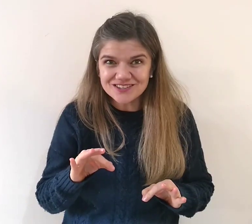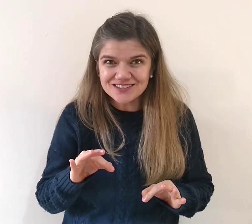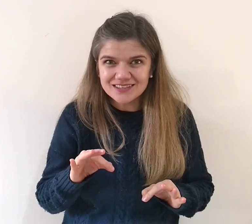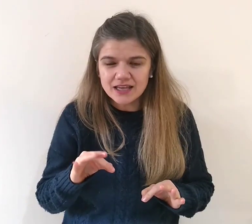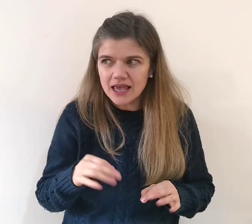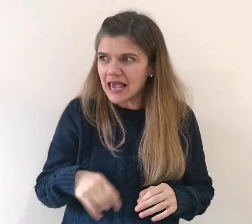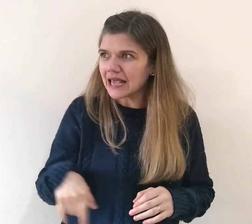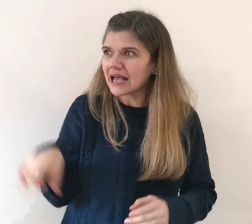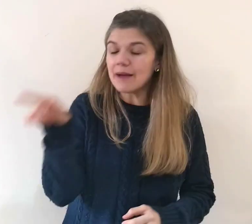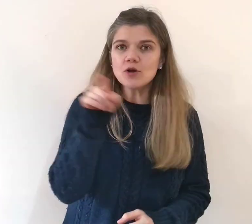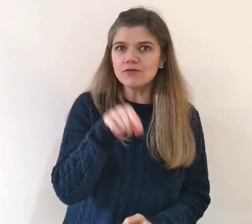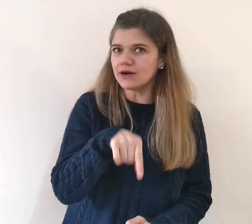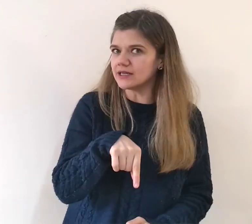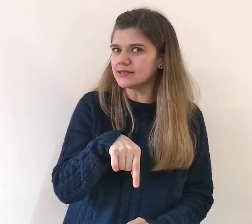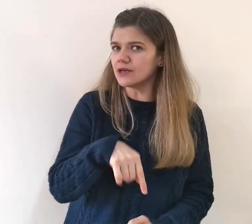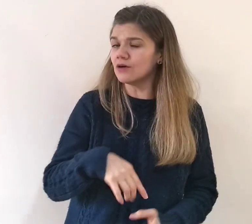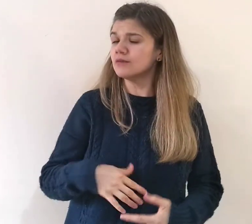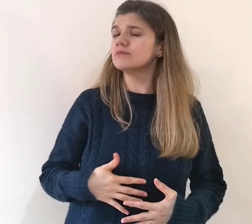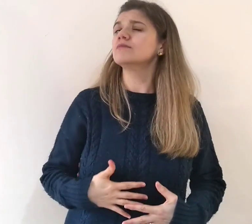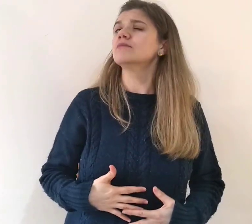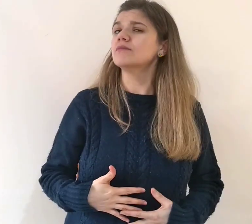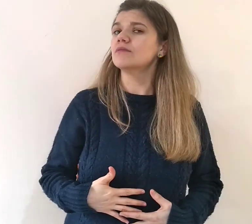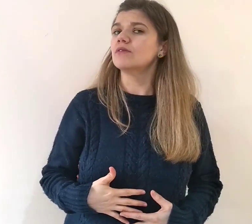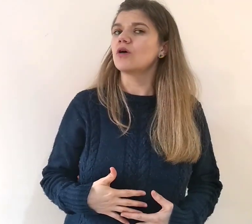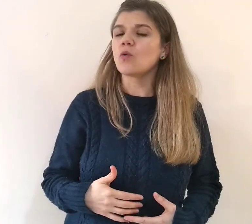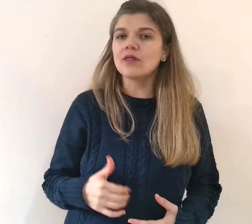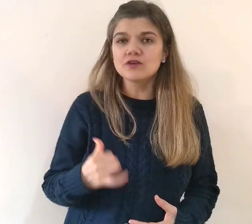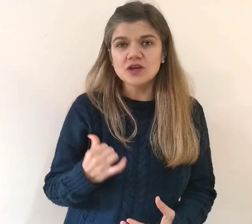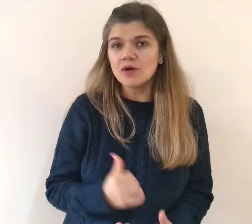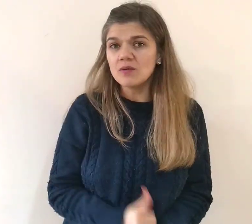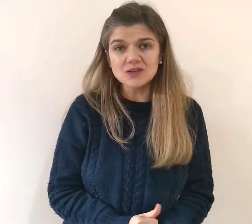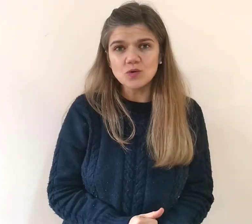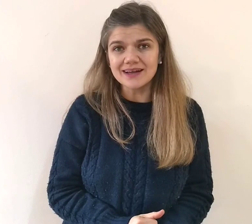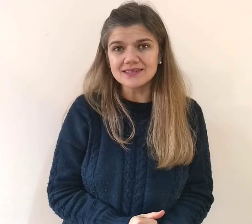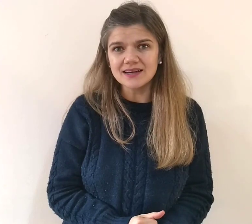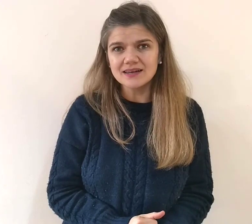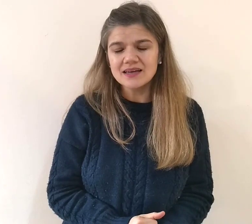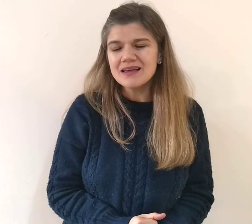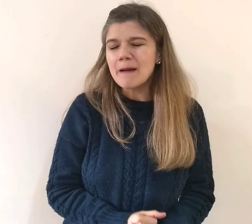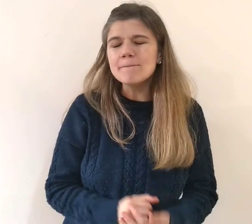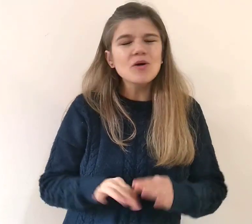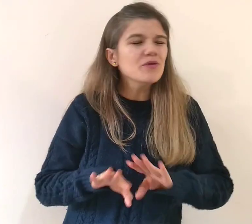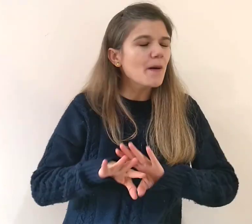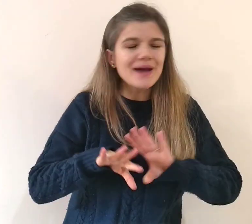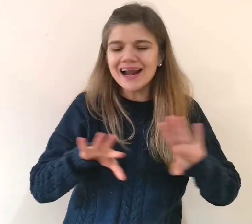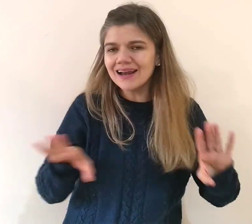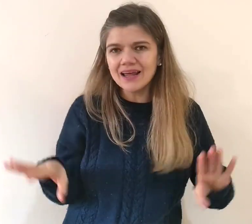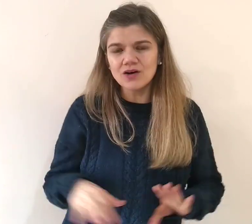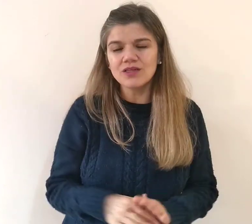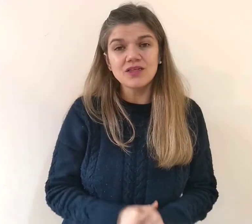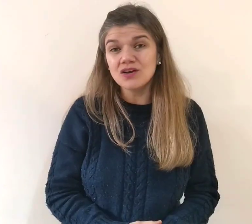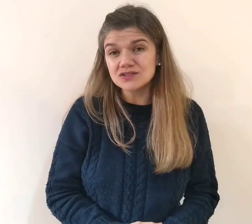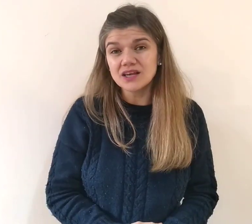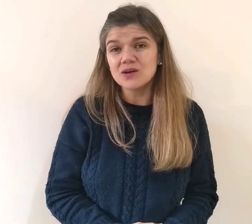Dios. En cambio, el fariseo, cuando se volvió a su casa, volvió más lejos de Dios que